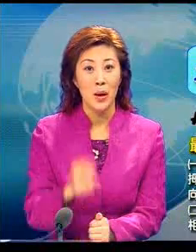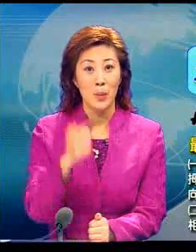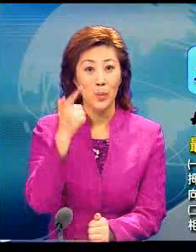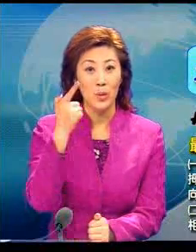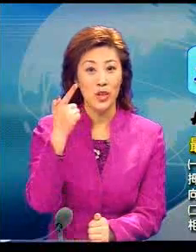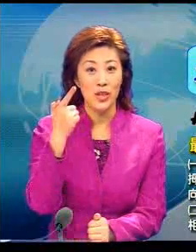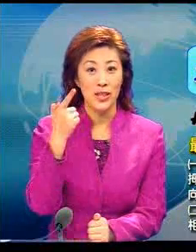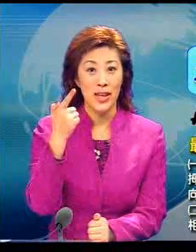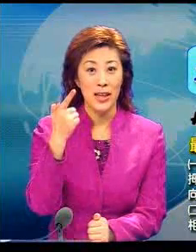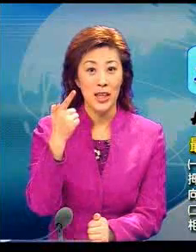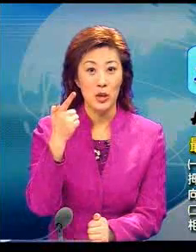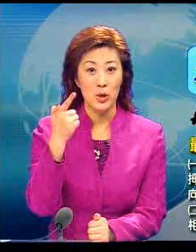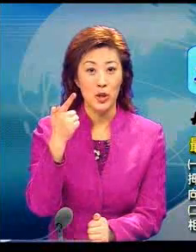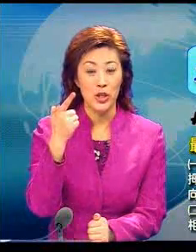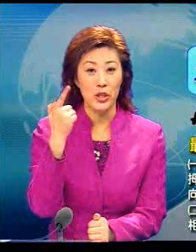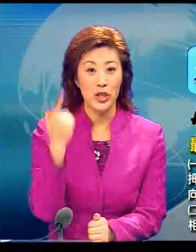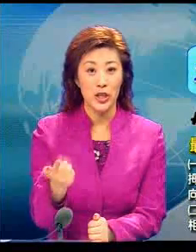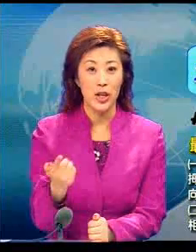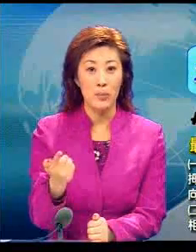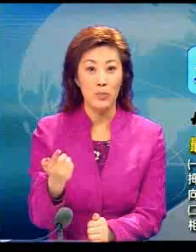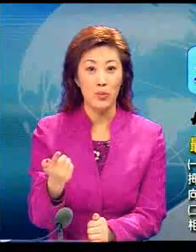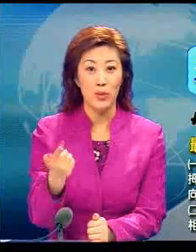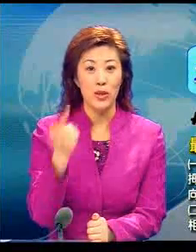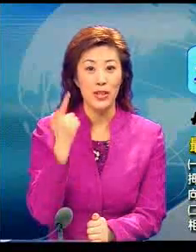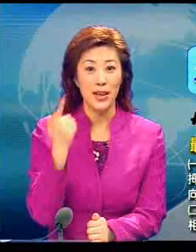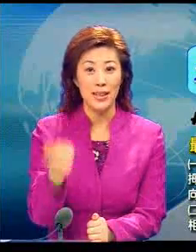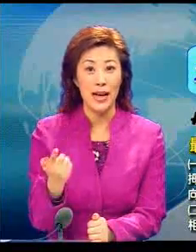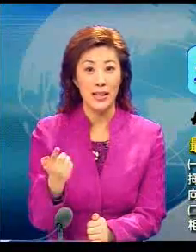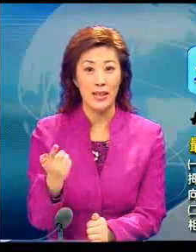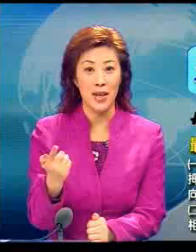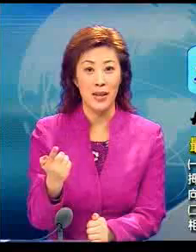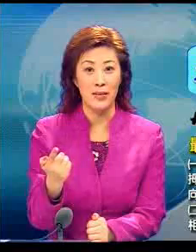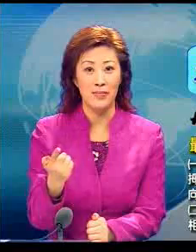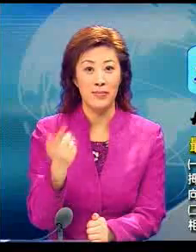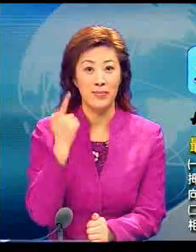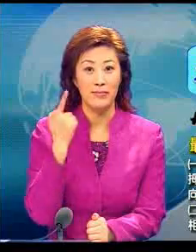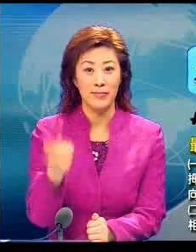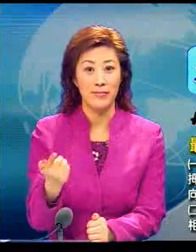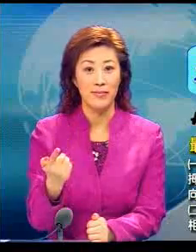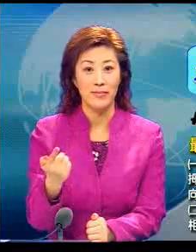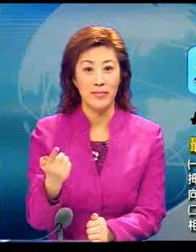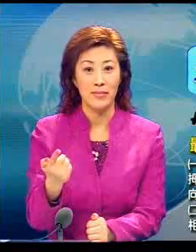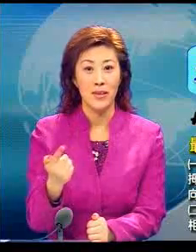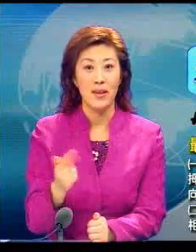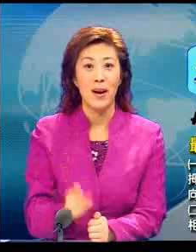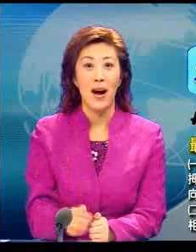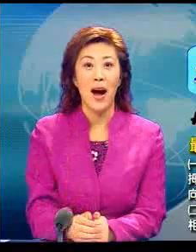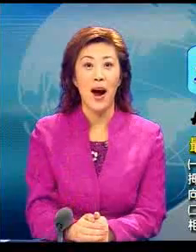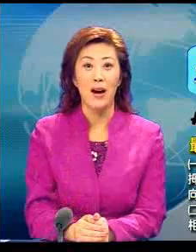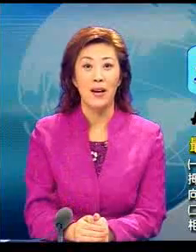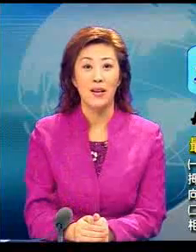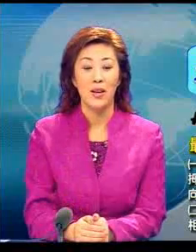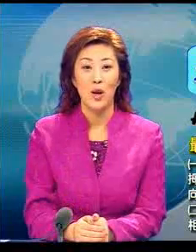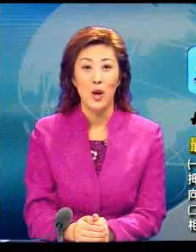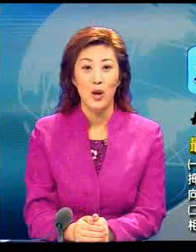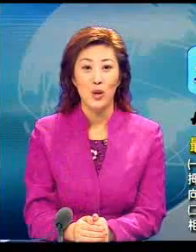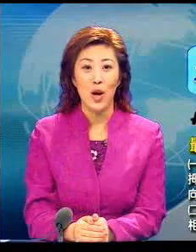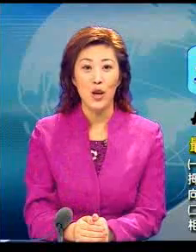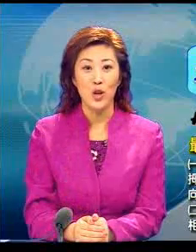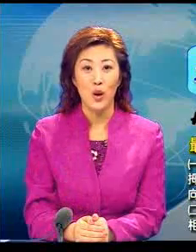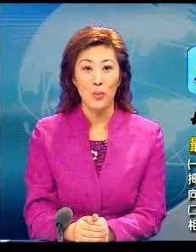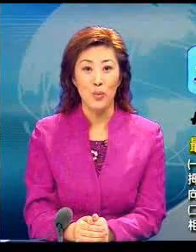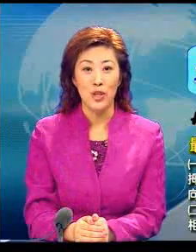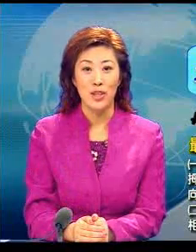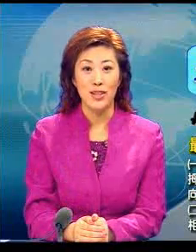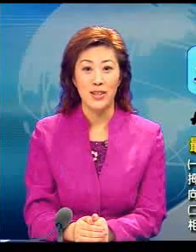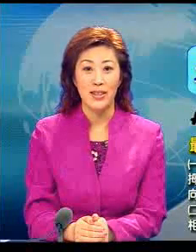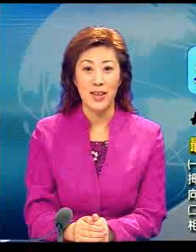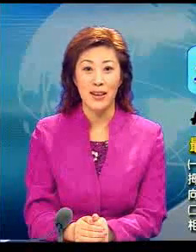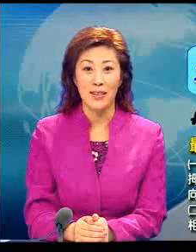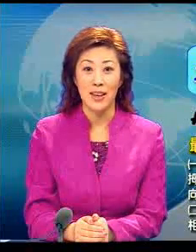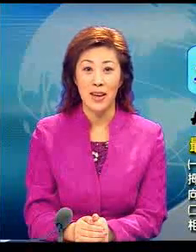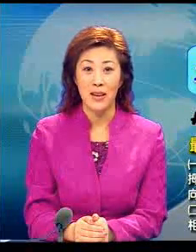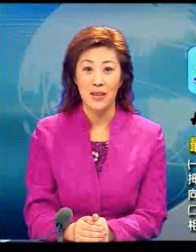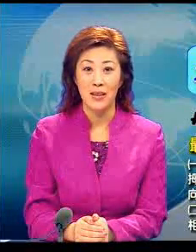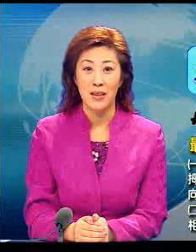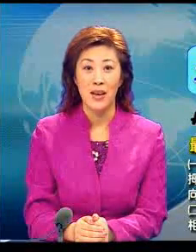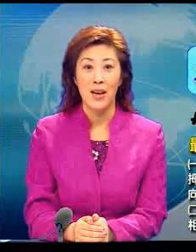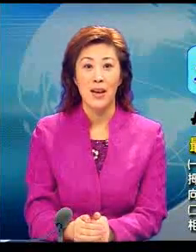抵于食指根部，向下一沉。二，双手拇食指相捏，相互